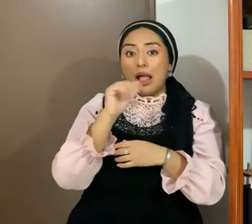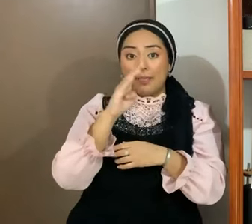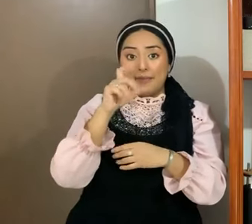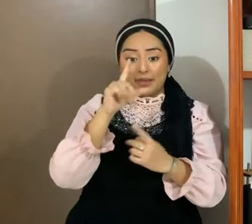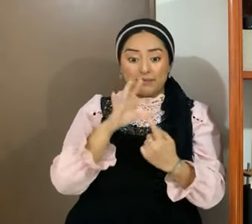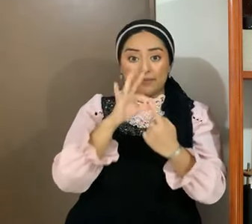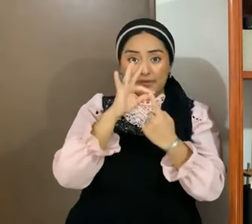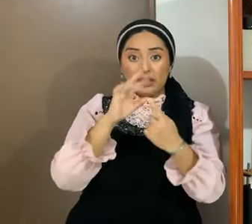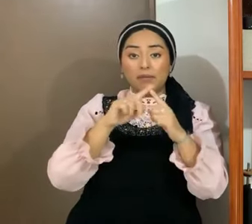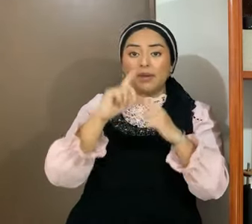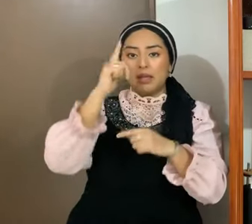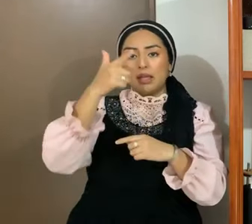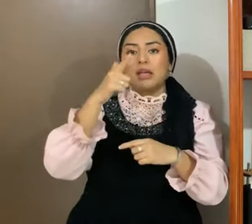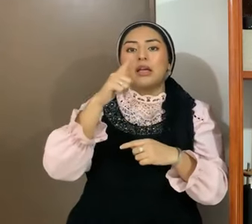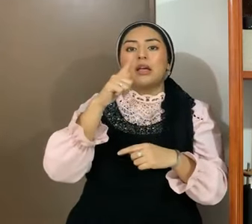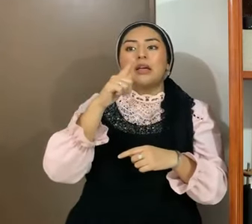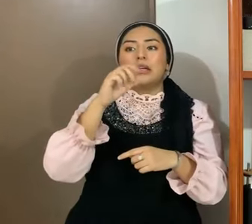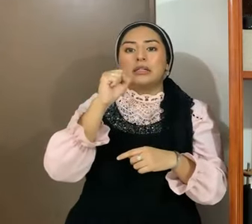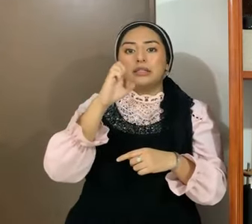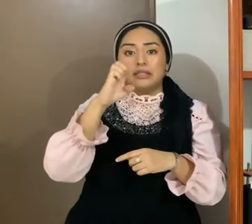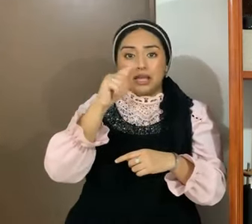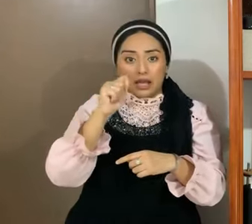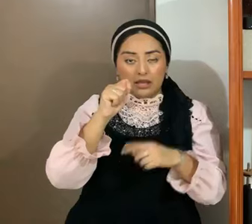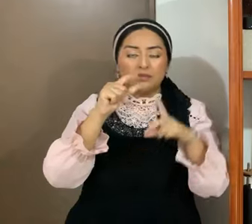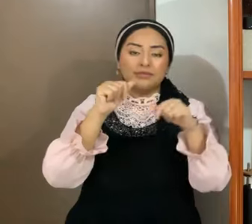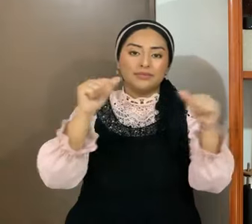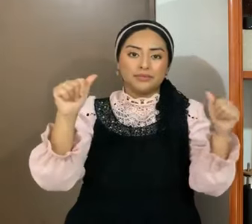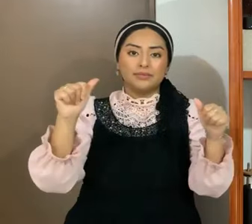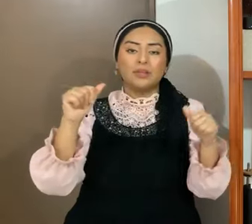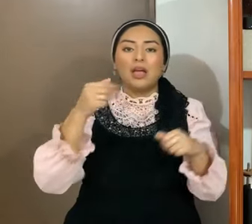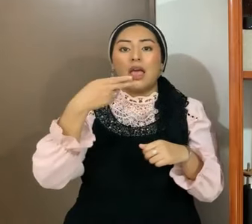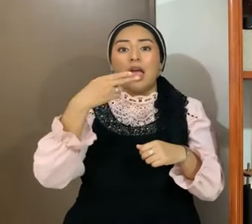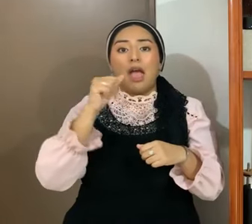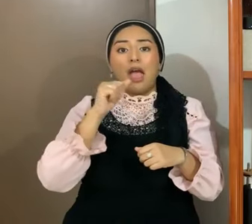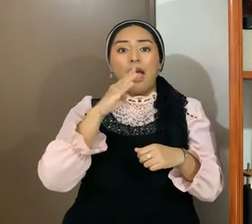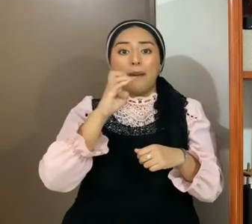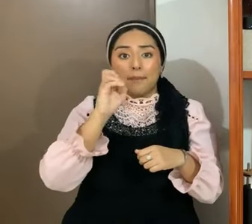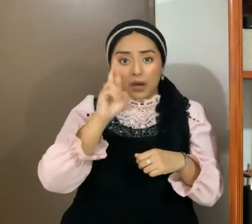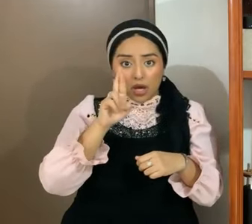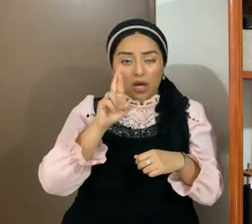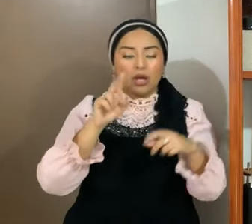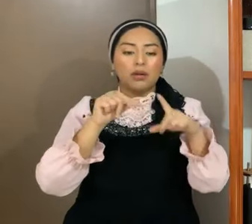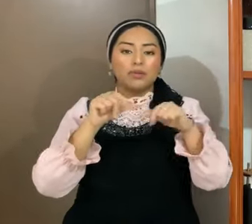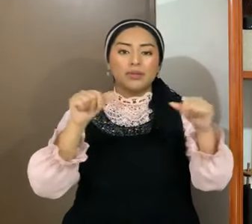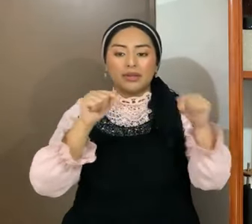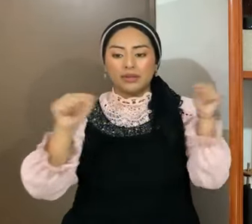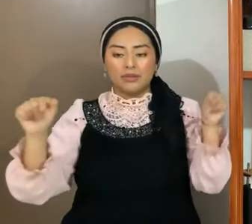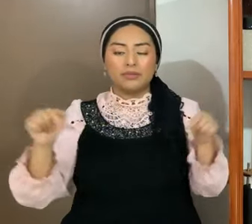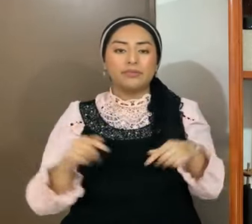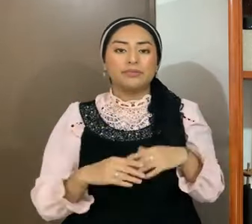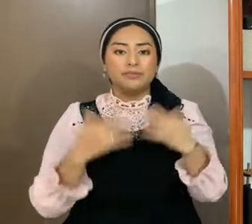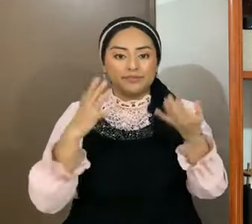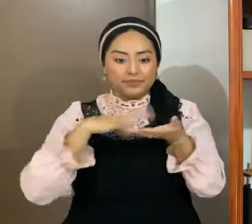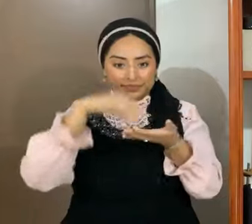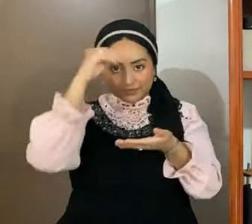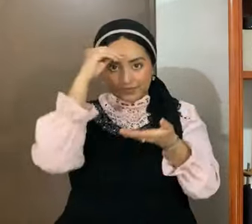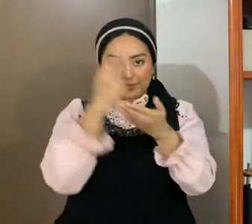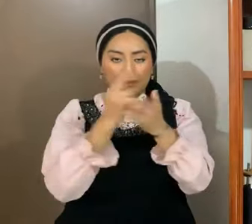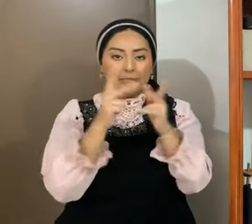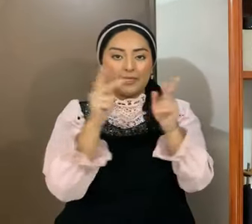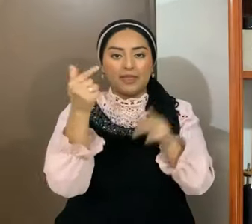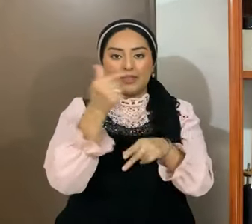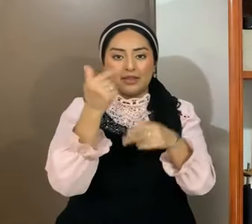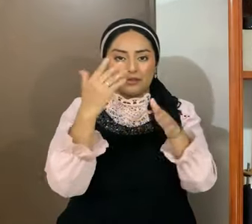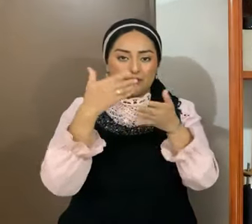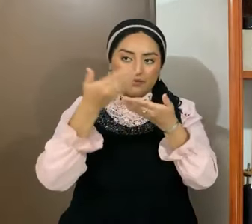pero después Set, etcétera, etcétera, etcétera, ¿verdad? Eber, todos. Eso ya lo vimos en la Parashá